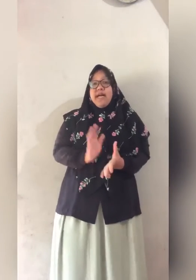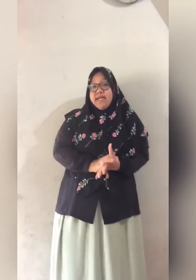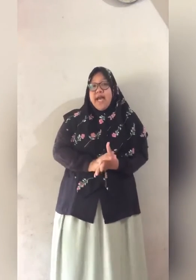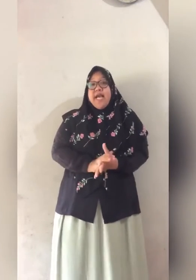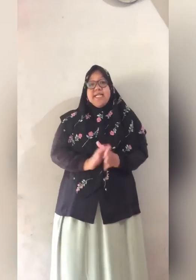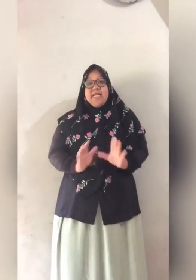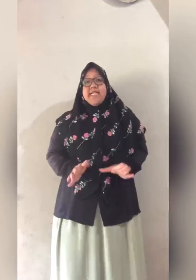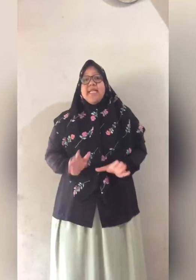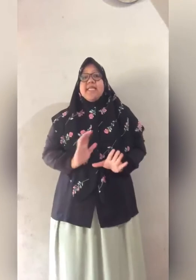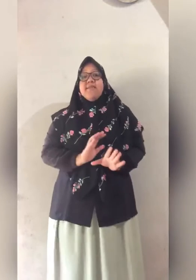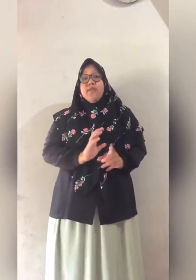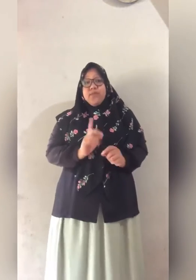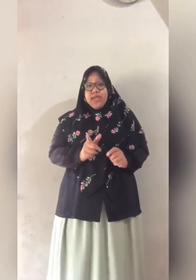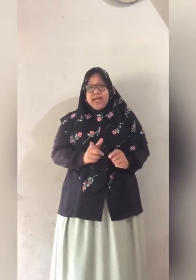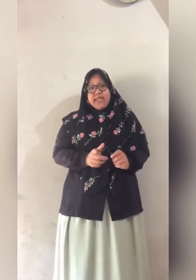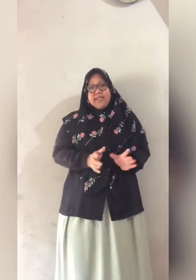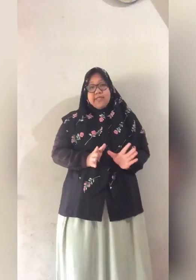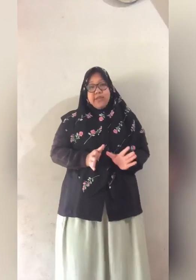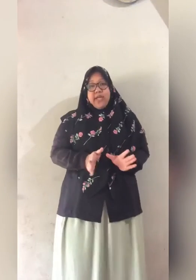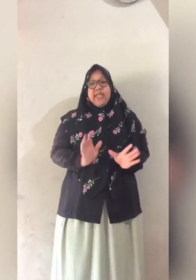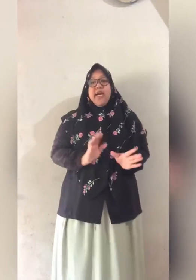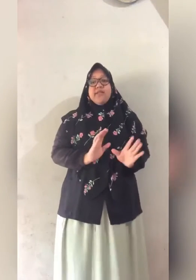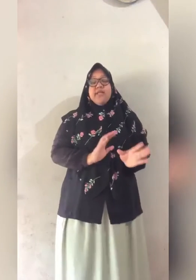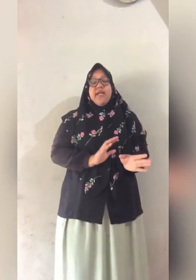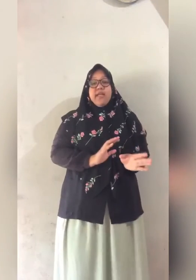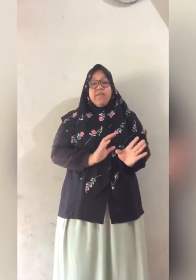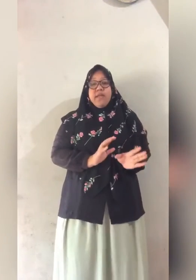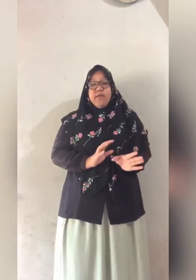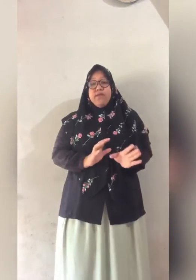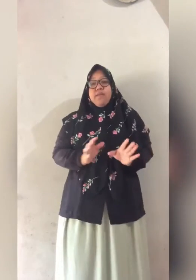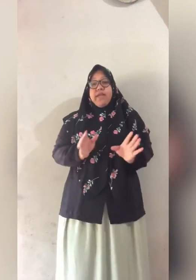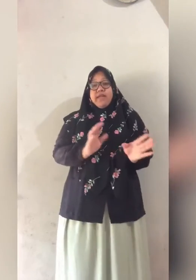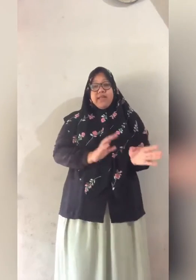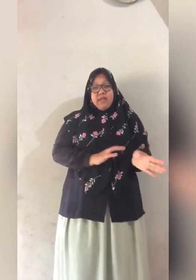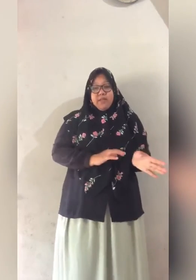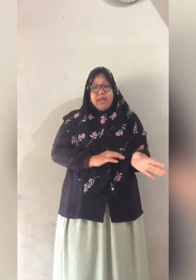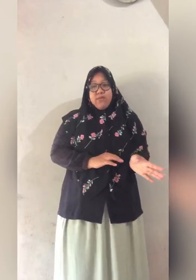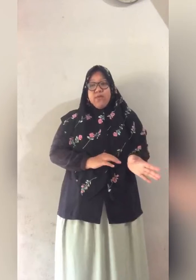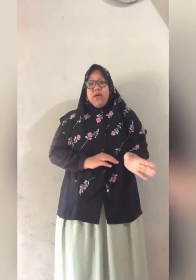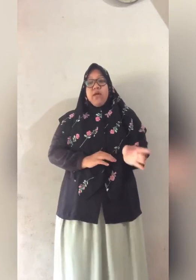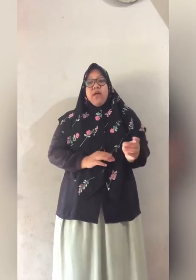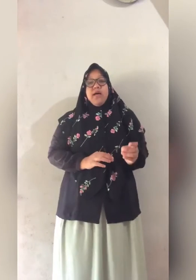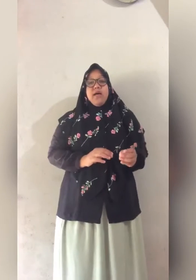tegangannya. Jadi kita sebelum menggunakan transistor, kita harus lihat terlebih dahulu dan perhatikan terlebih dahulu